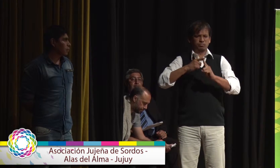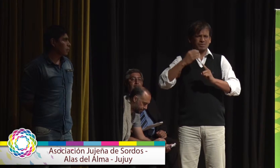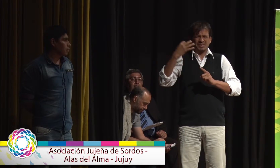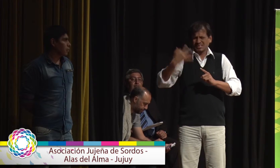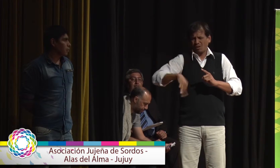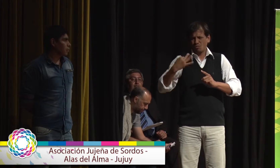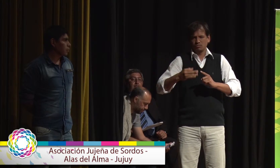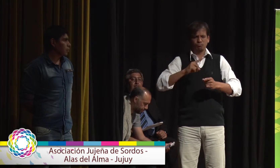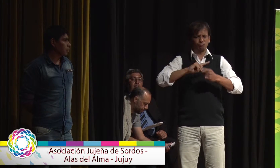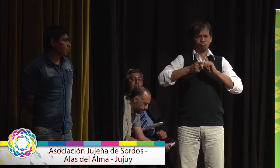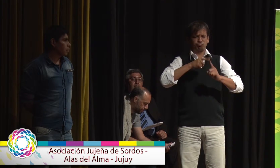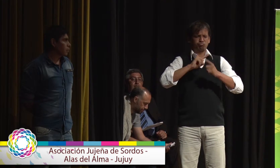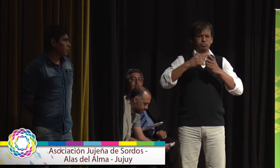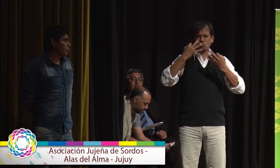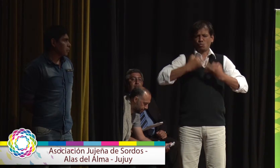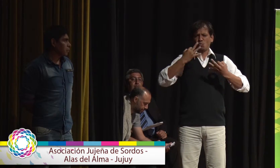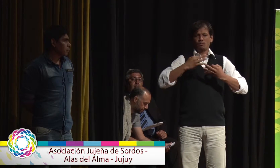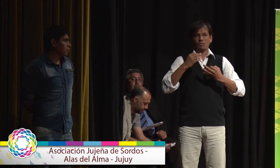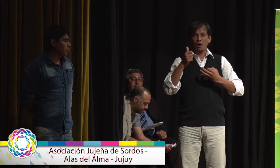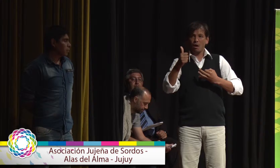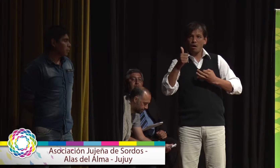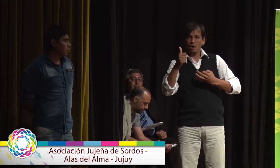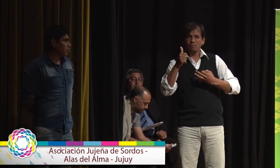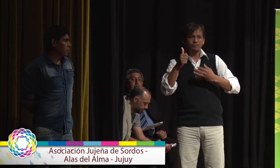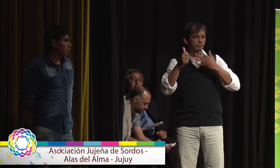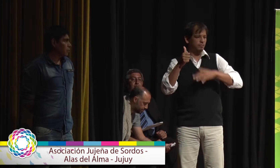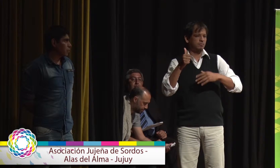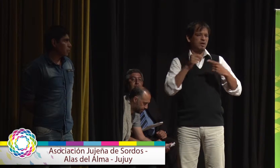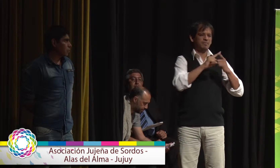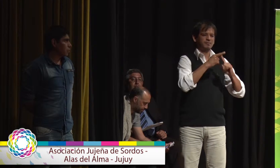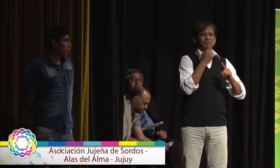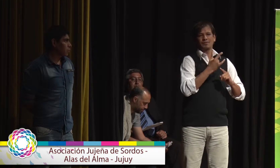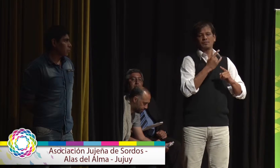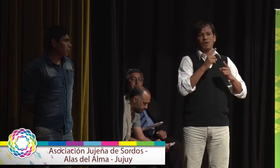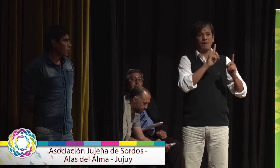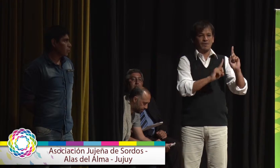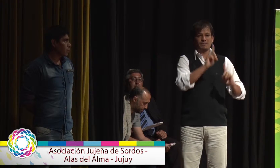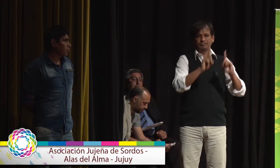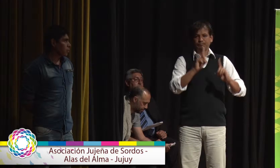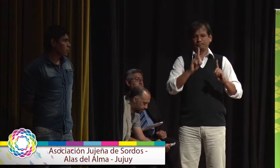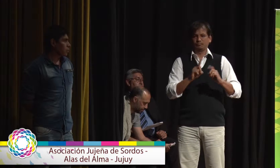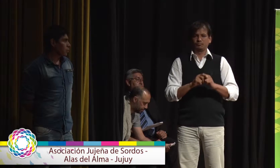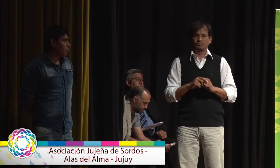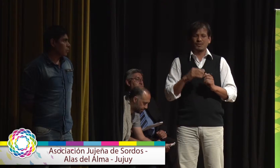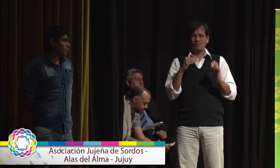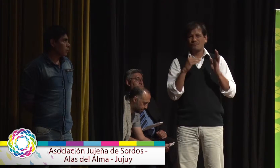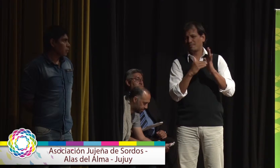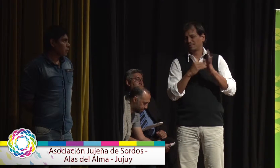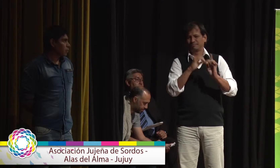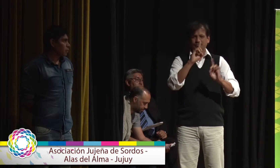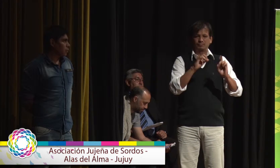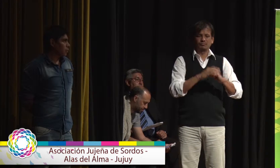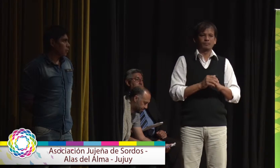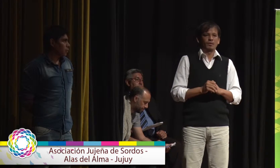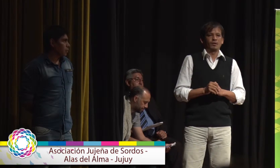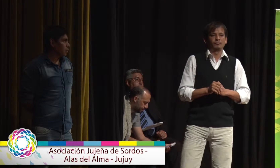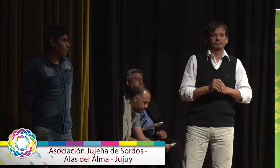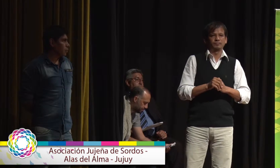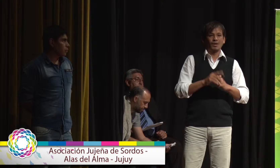capacitación, porque falta profesionalismo en la interpretación, se nota. Se nota cuando un intérprete está formado y se